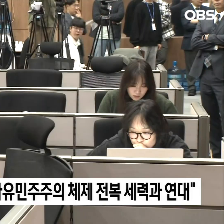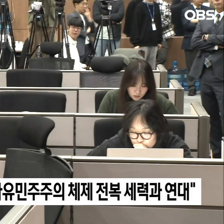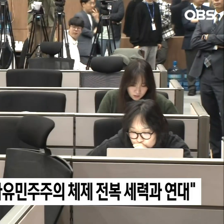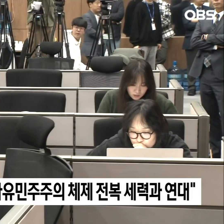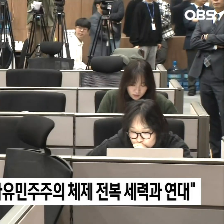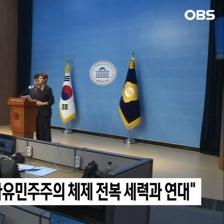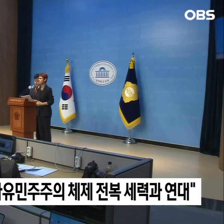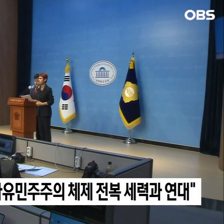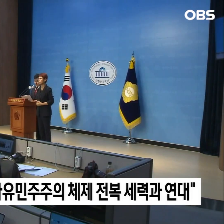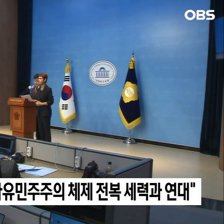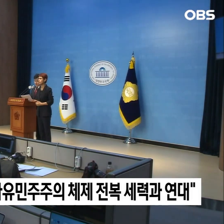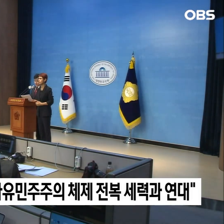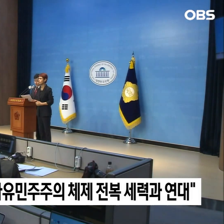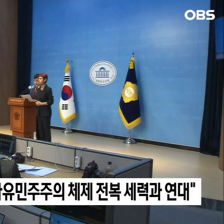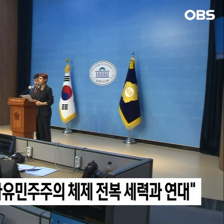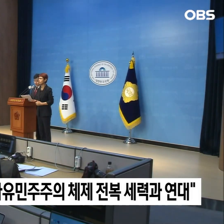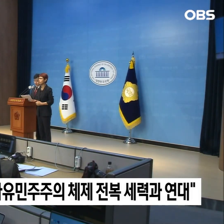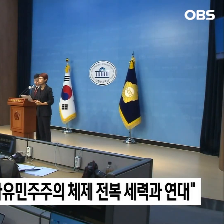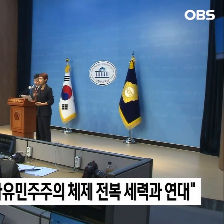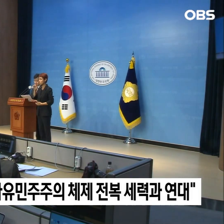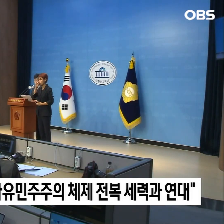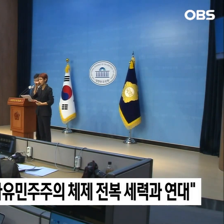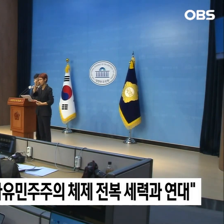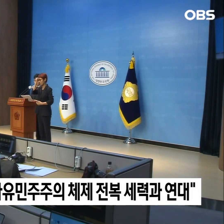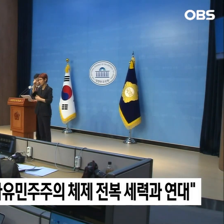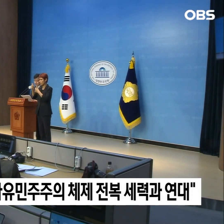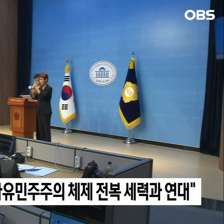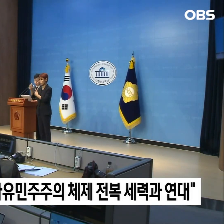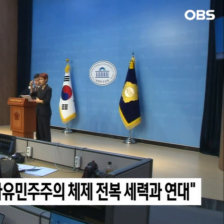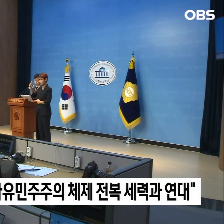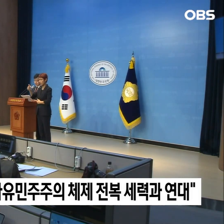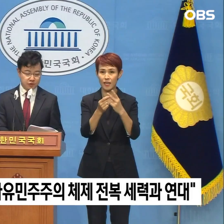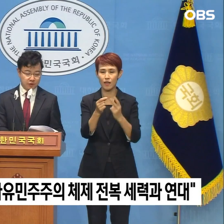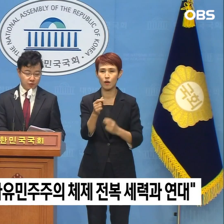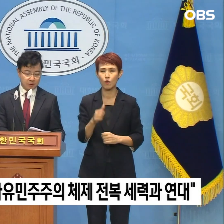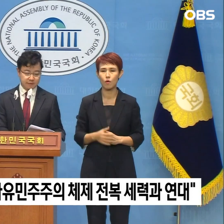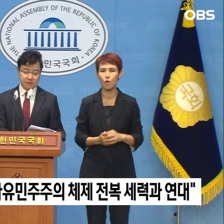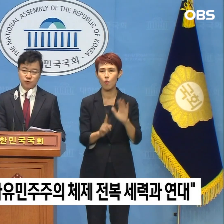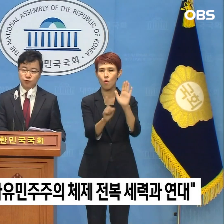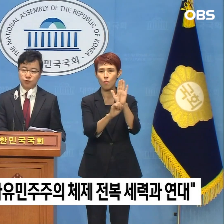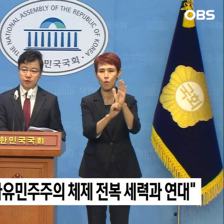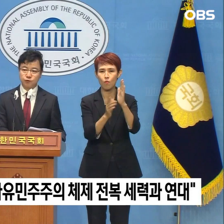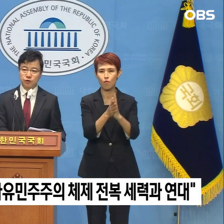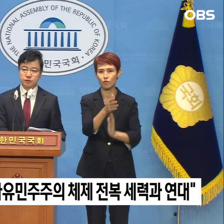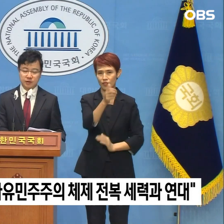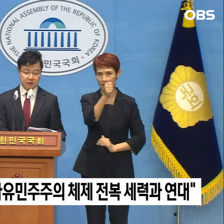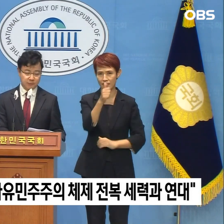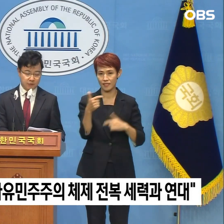꼬집었습니다. 이어 오직 이재명 방탄과 조기 대선만을 위해 수단과 방법을